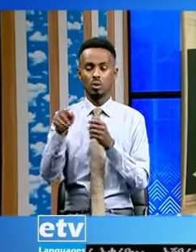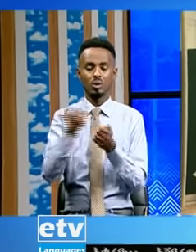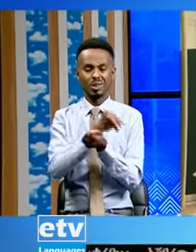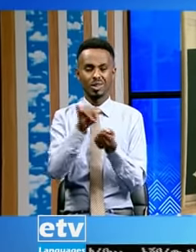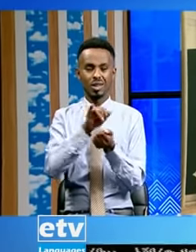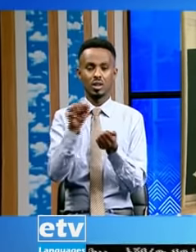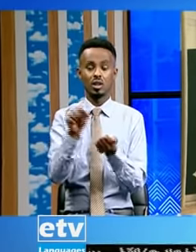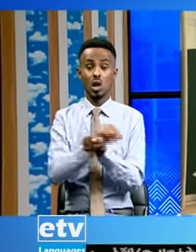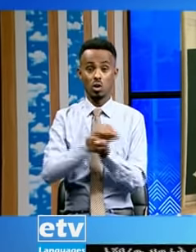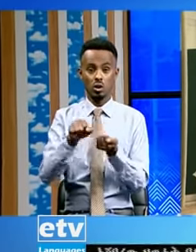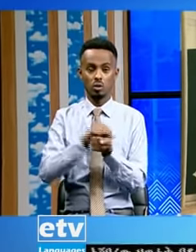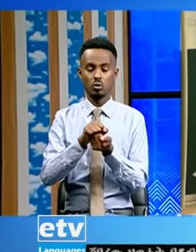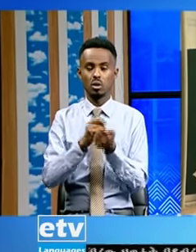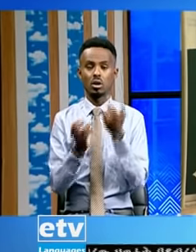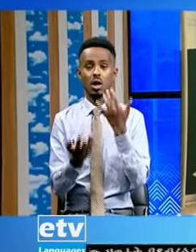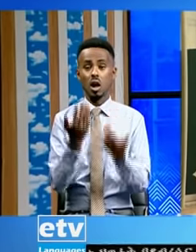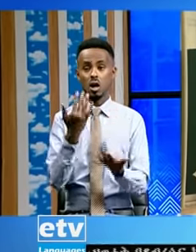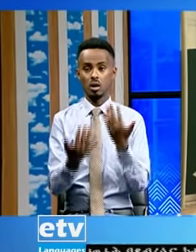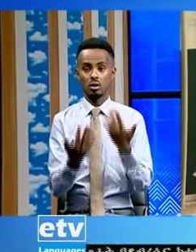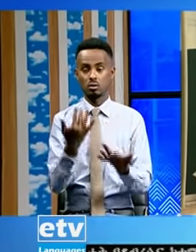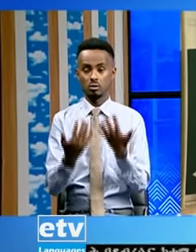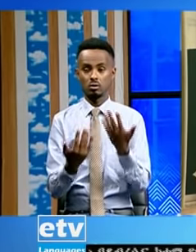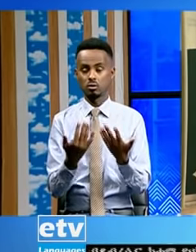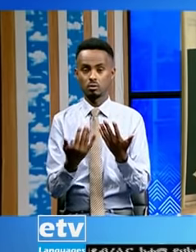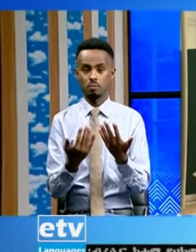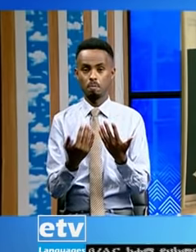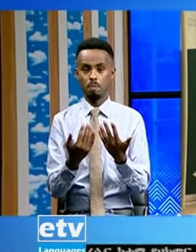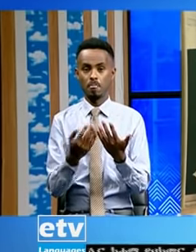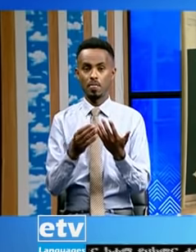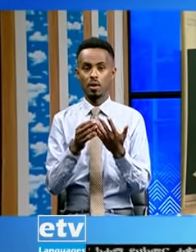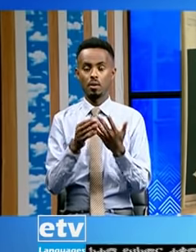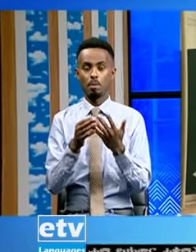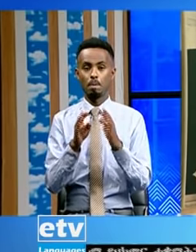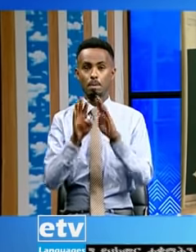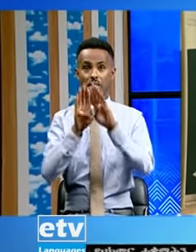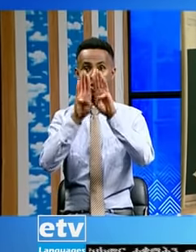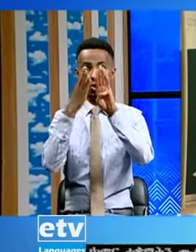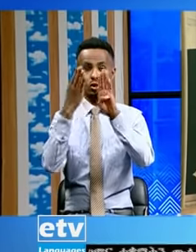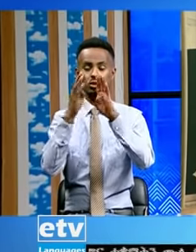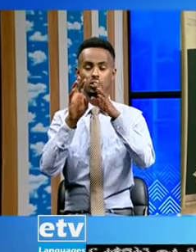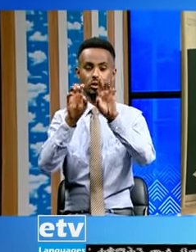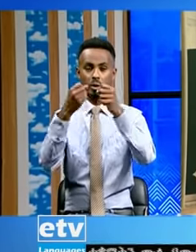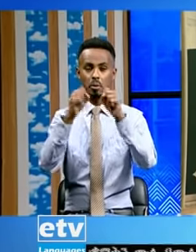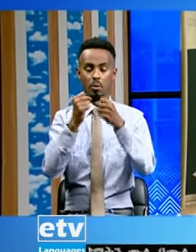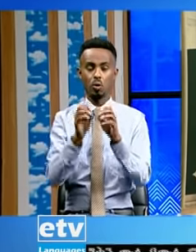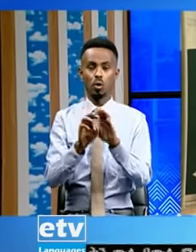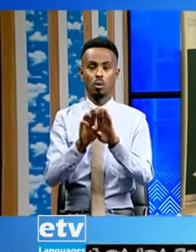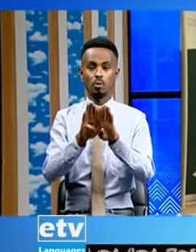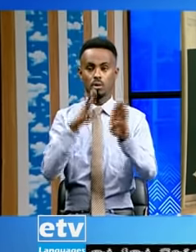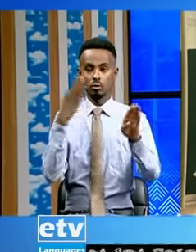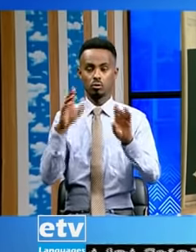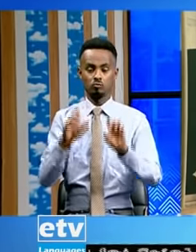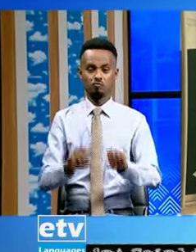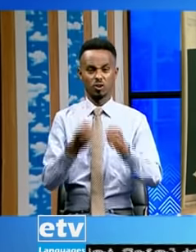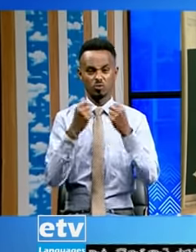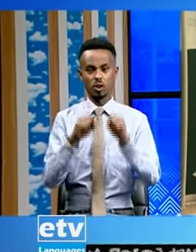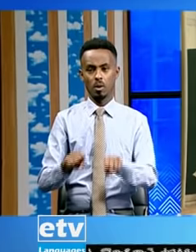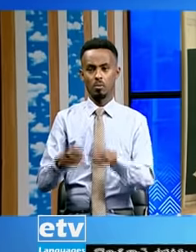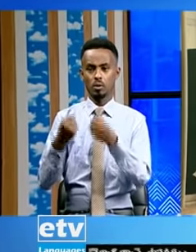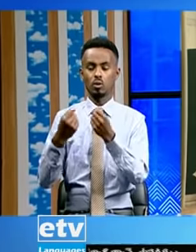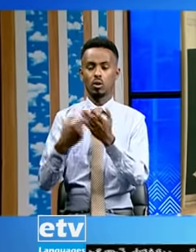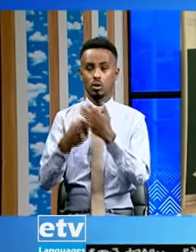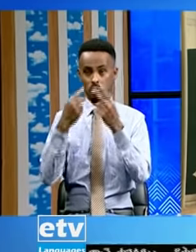ያወደሙ ያቃጠሉ መስኮትን እየሰባበሩ በርም እየሰባበሩ